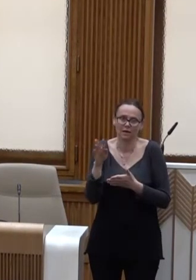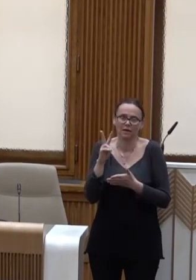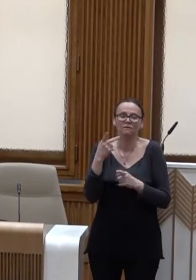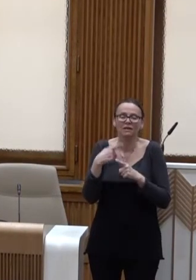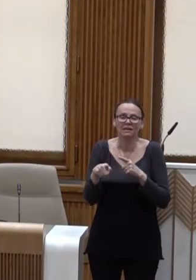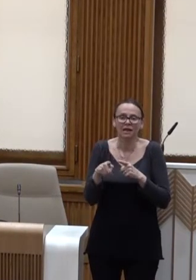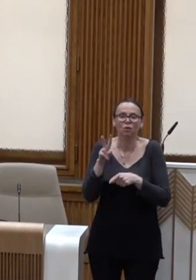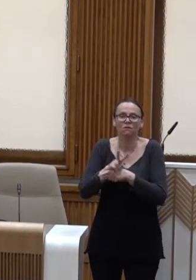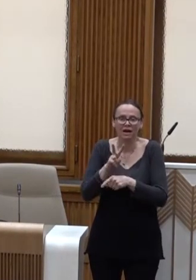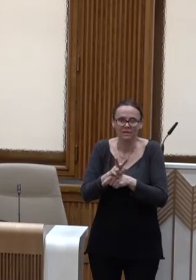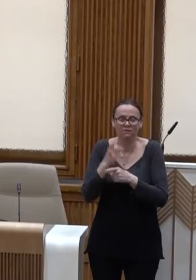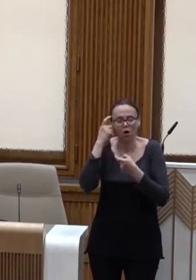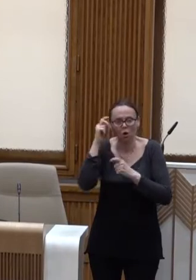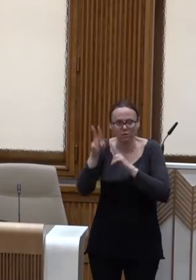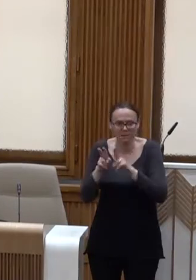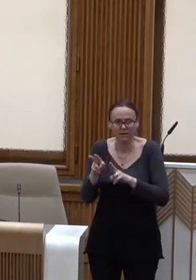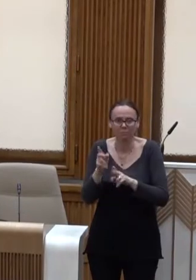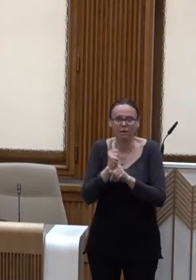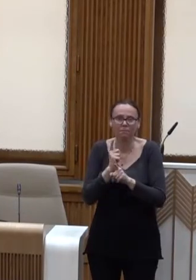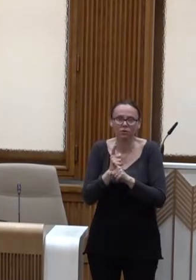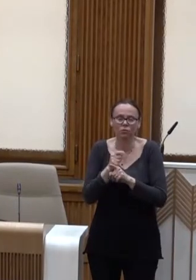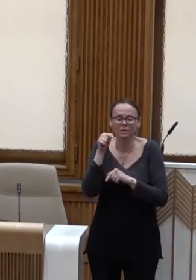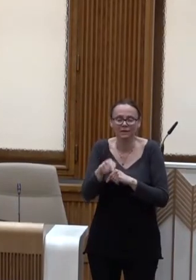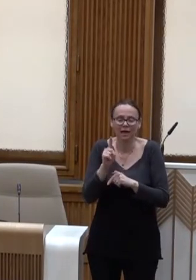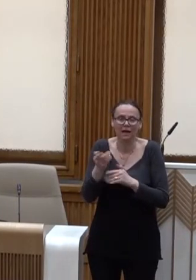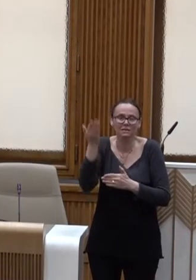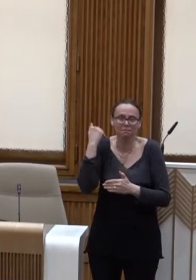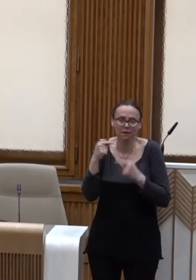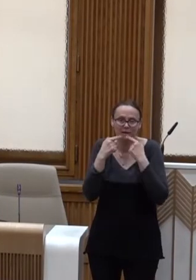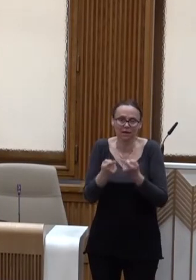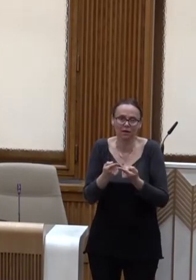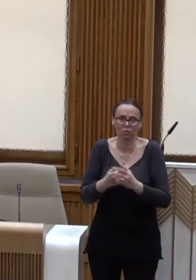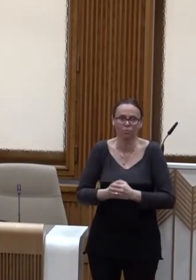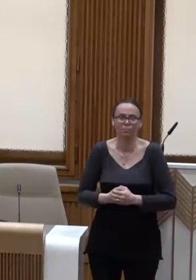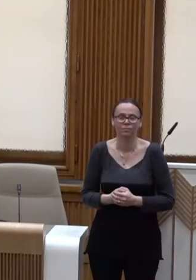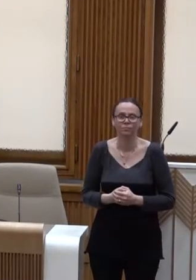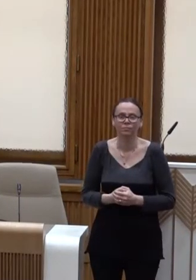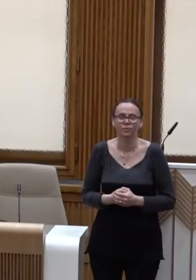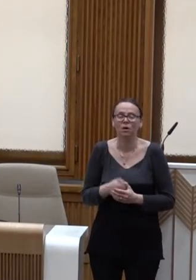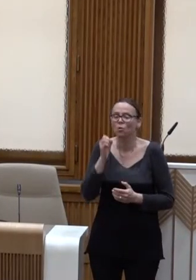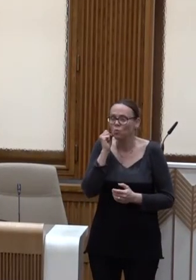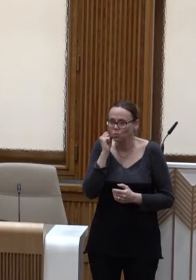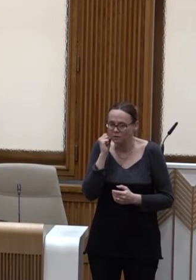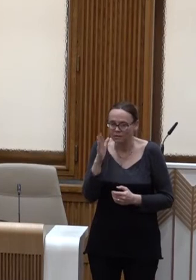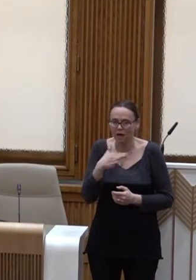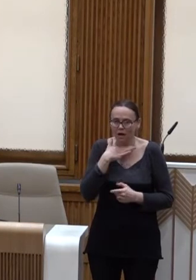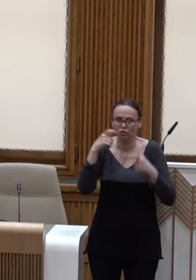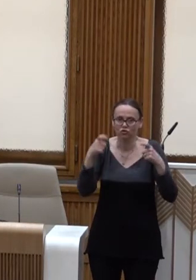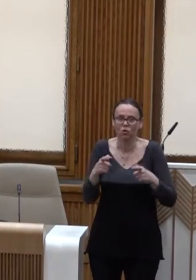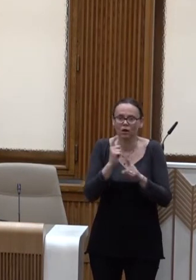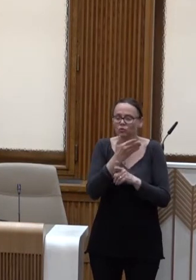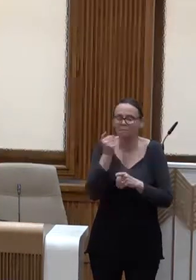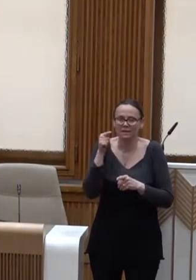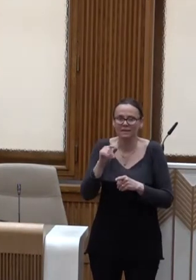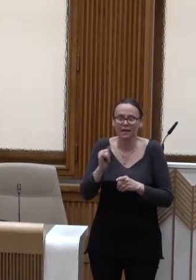smislu varstva, oskrbe, predvsem pa tega, kar sem prej dejal. Najprej vsaka šola, tudi brez